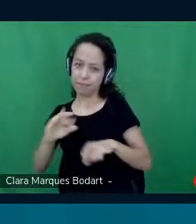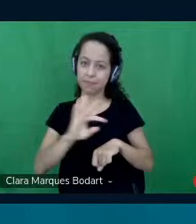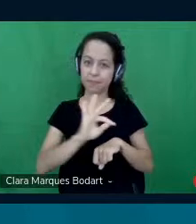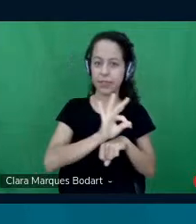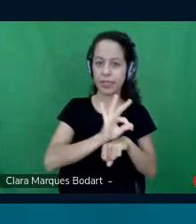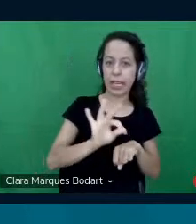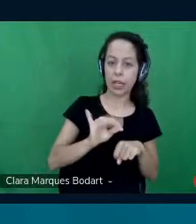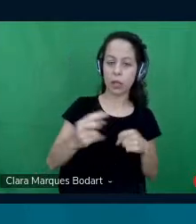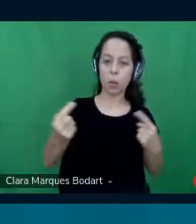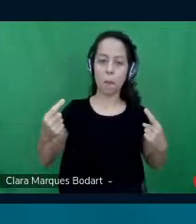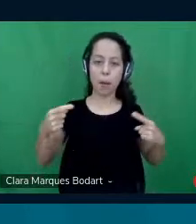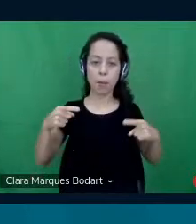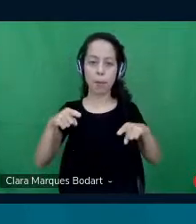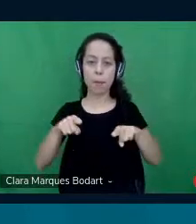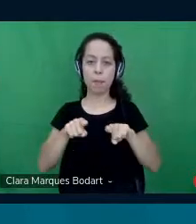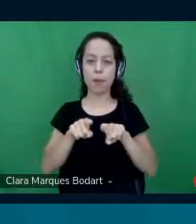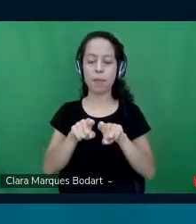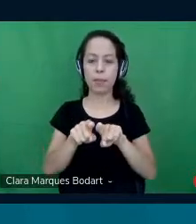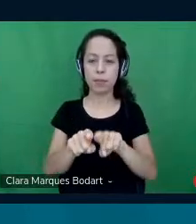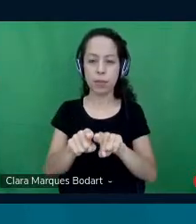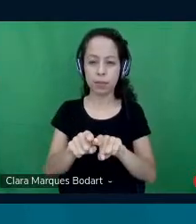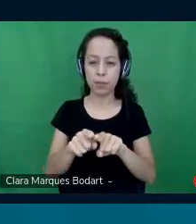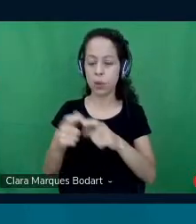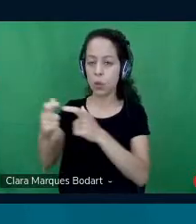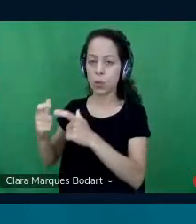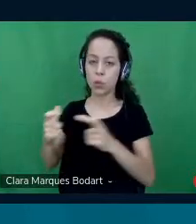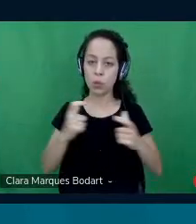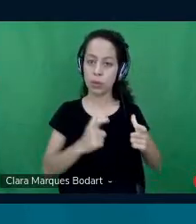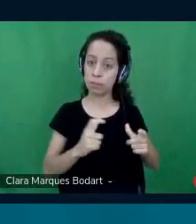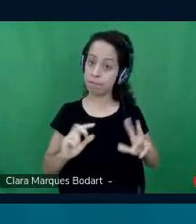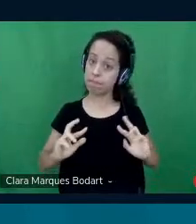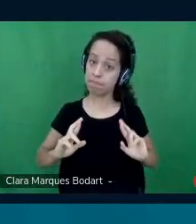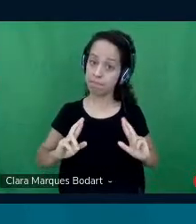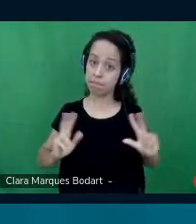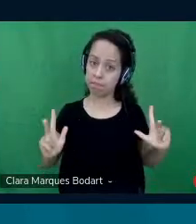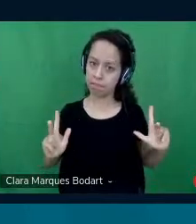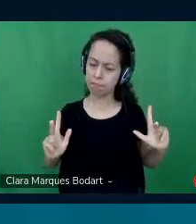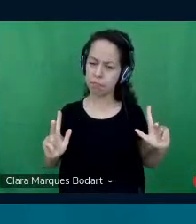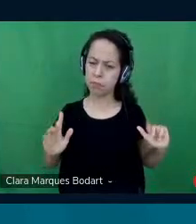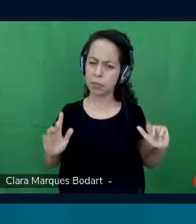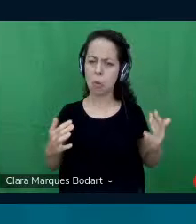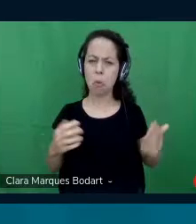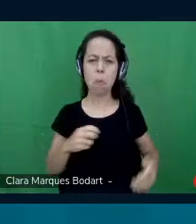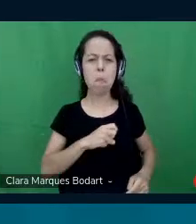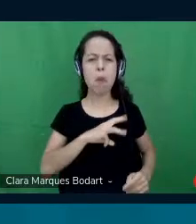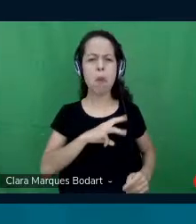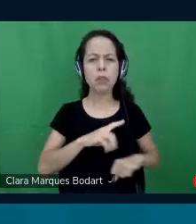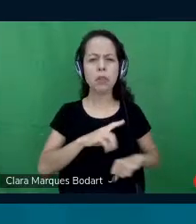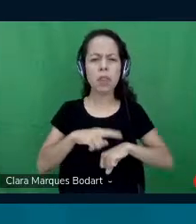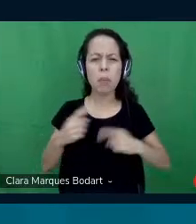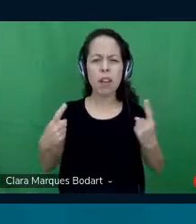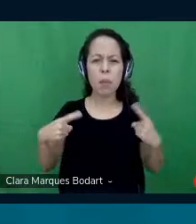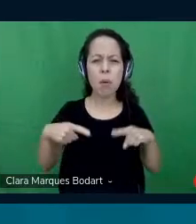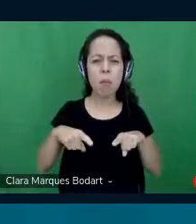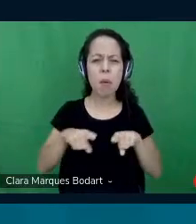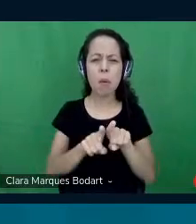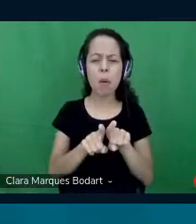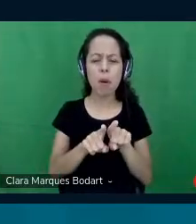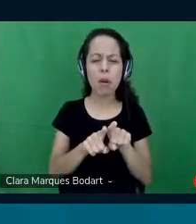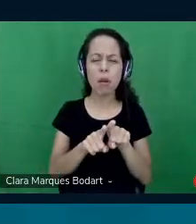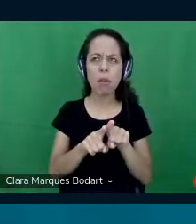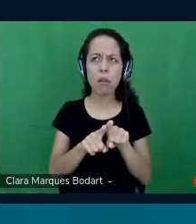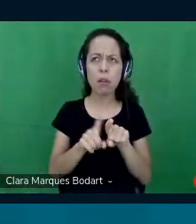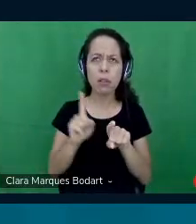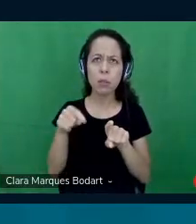em 96 sobre o que seria esse médio concomitante ou esse pós-médio que seria o